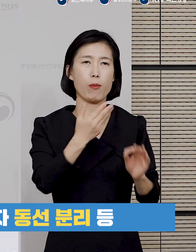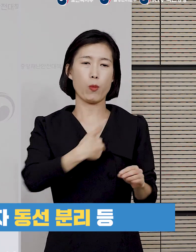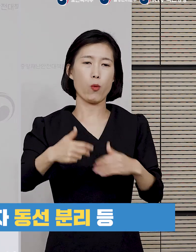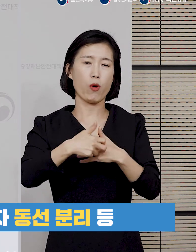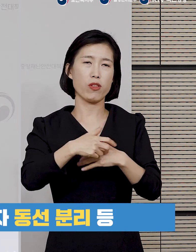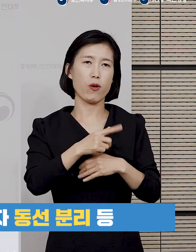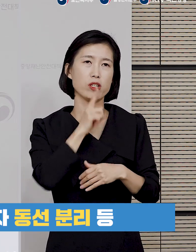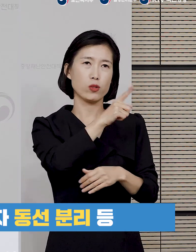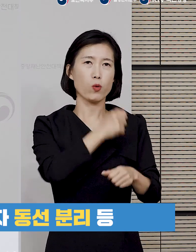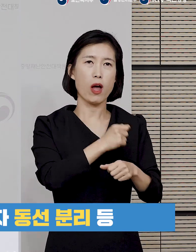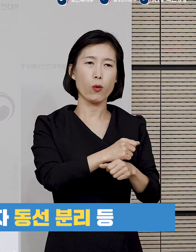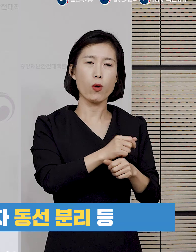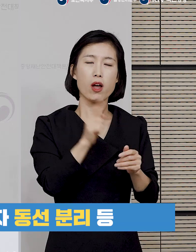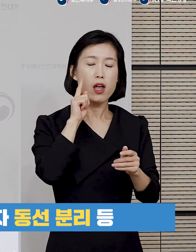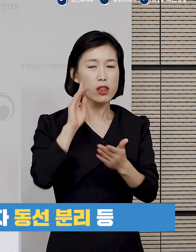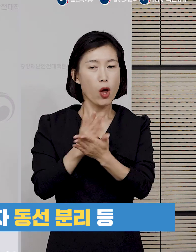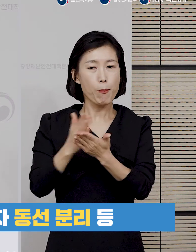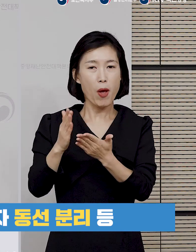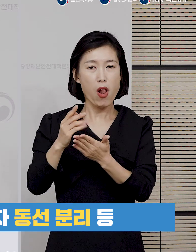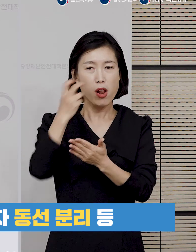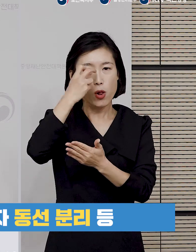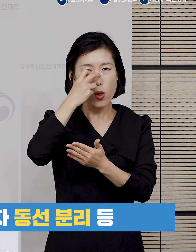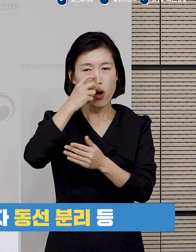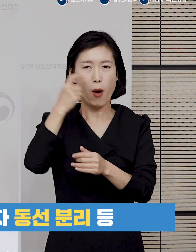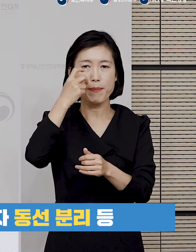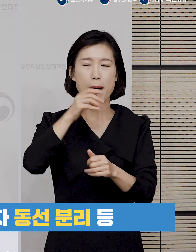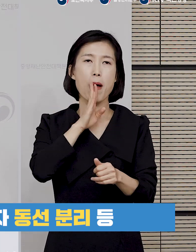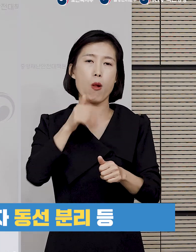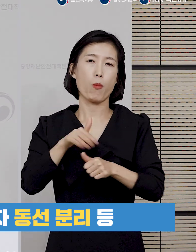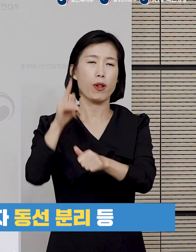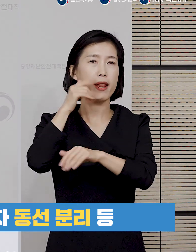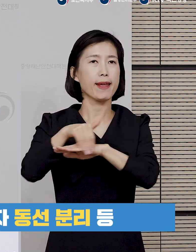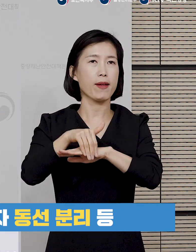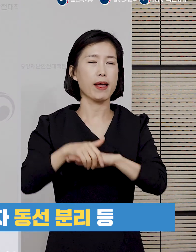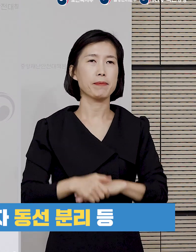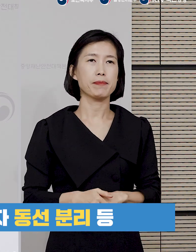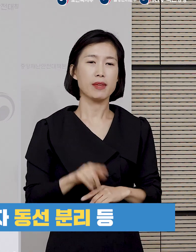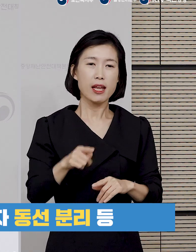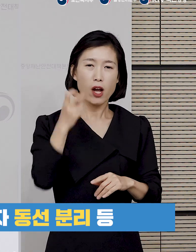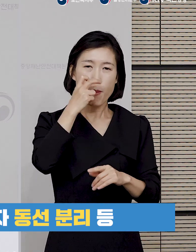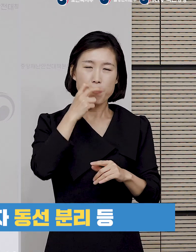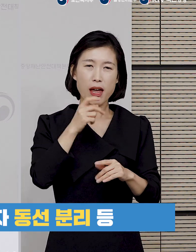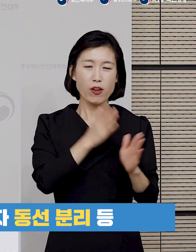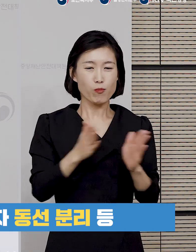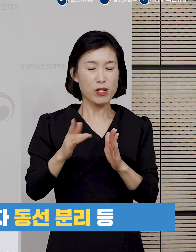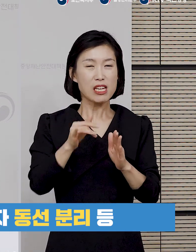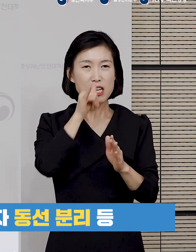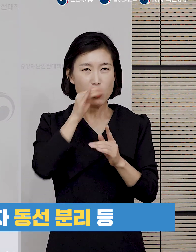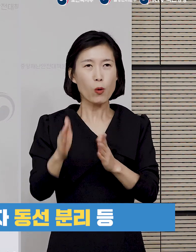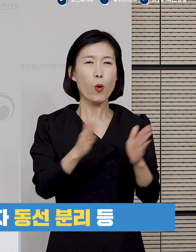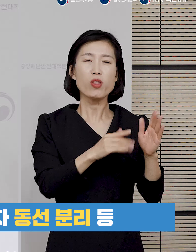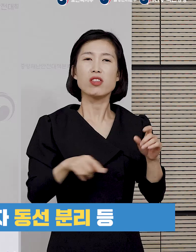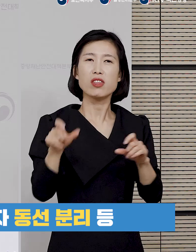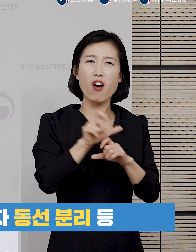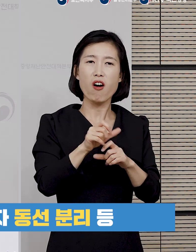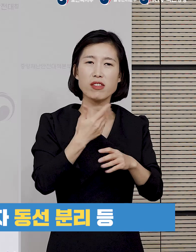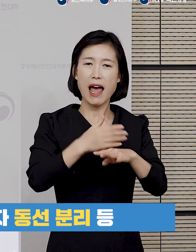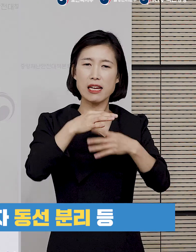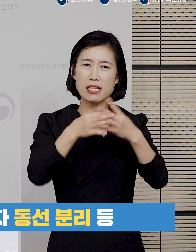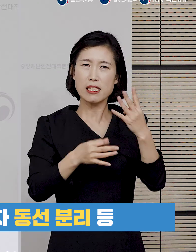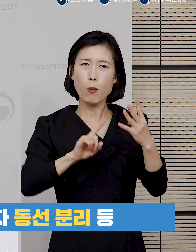소재지 보건소에 신고를 하고 선별 진료소 해서 검사를 받을 수 있도록 조치할 예정입니다 이러한 조치 외에도